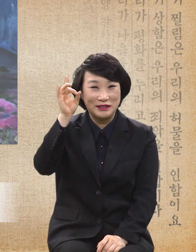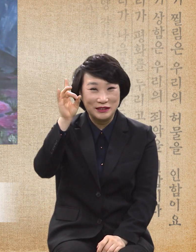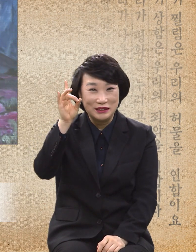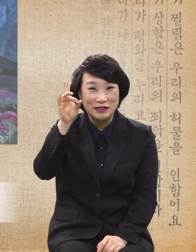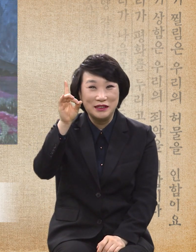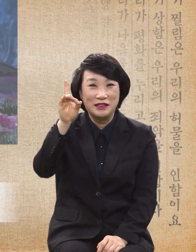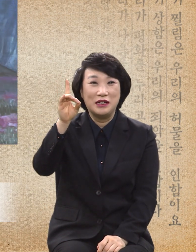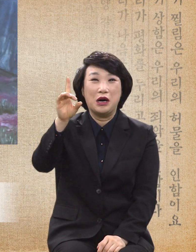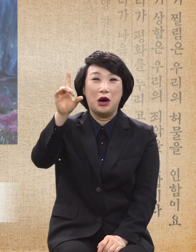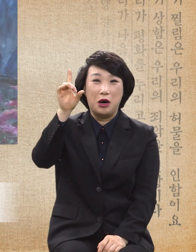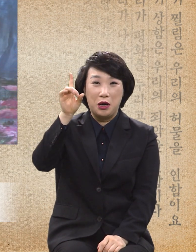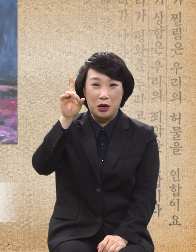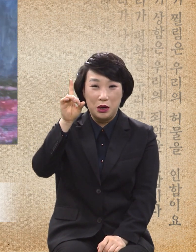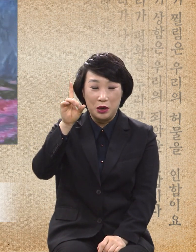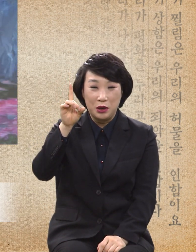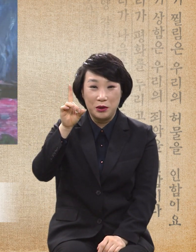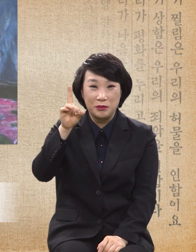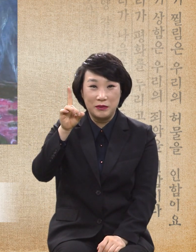밖에는